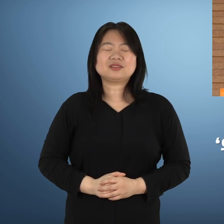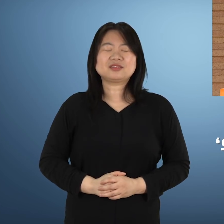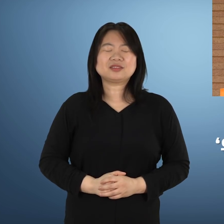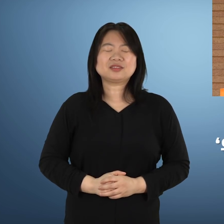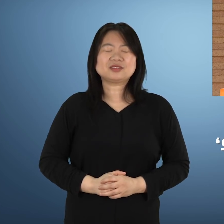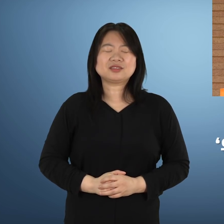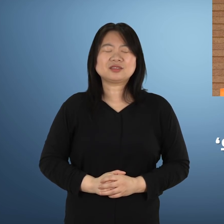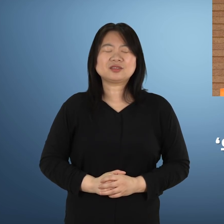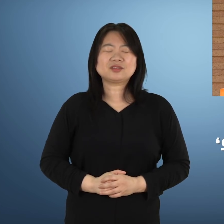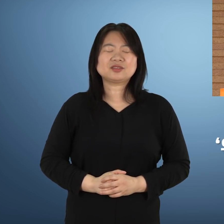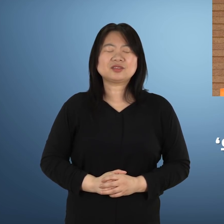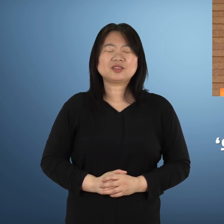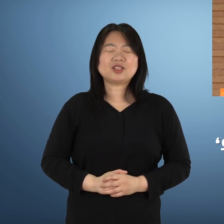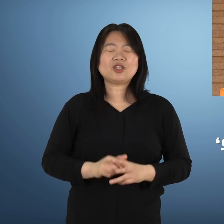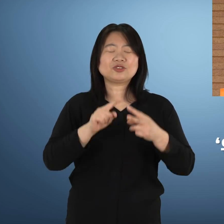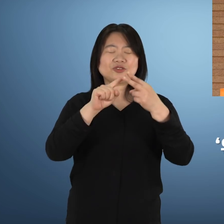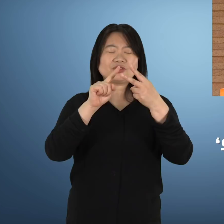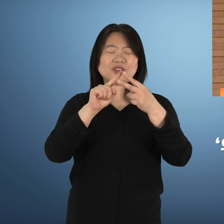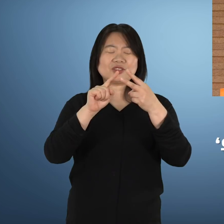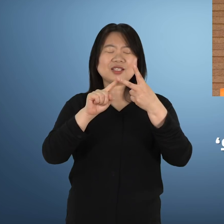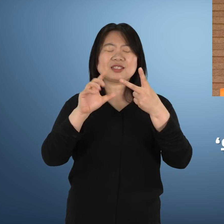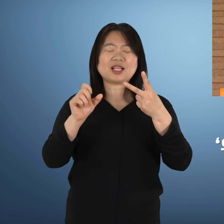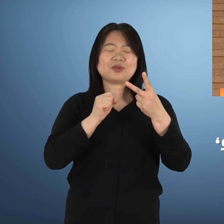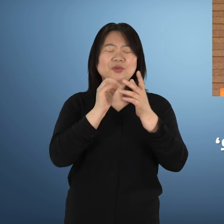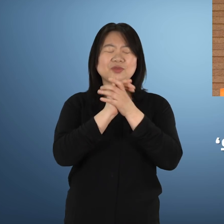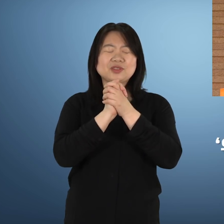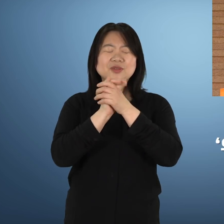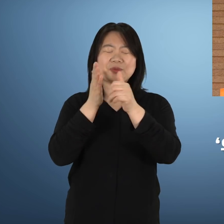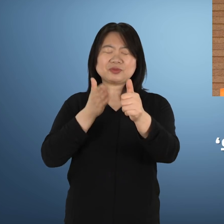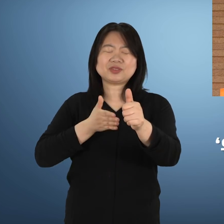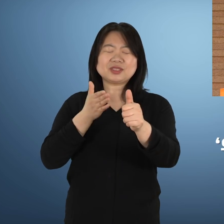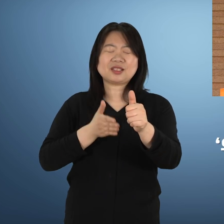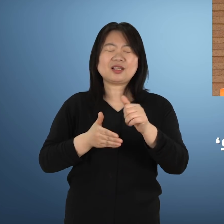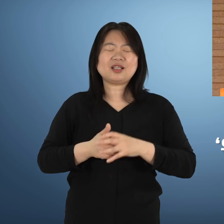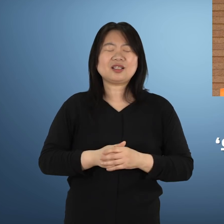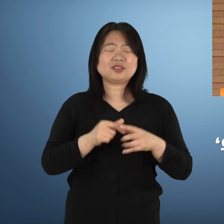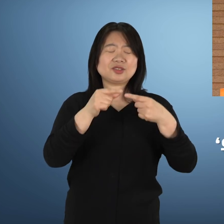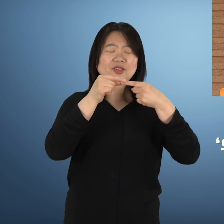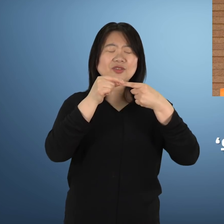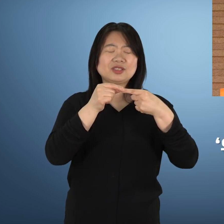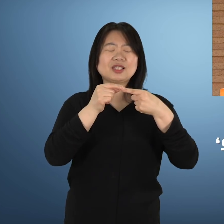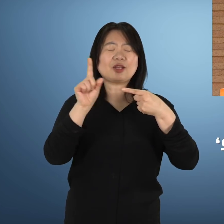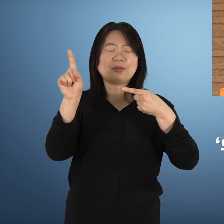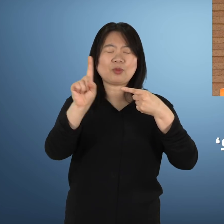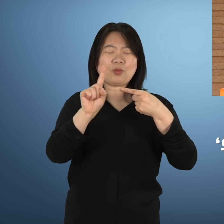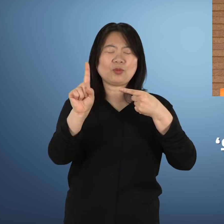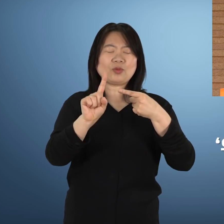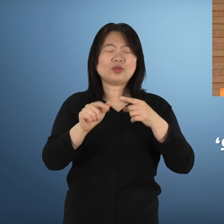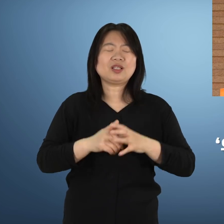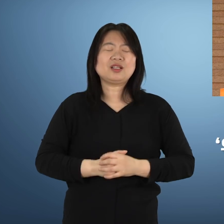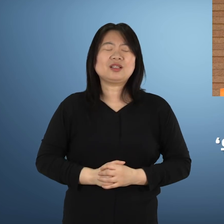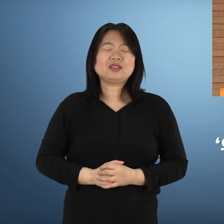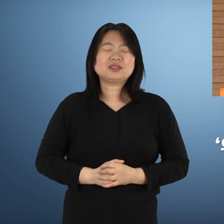자리에서 우리 두 가지를 기도했으면 좋겠어요. 첫째는